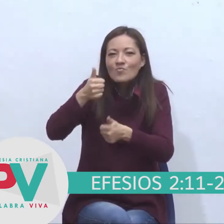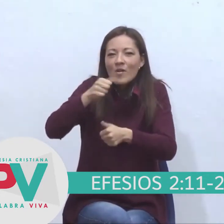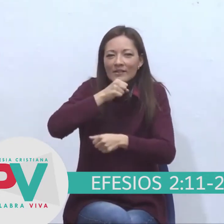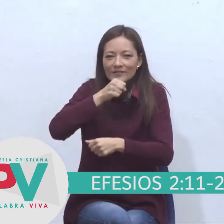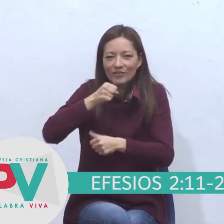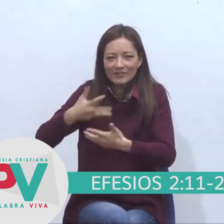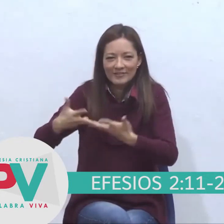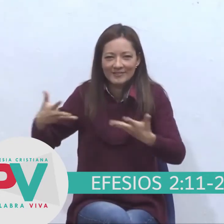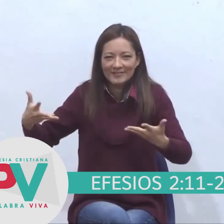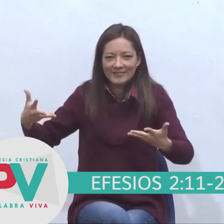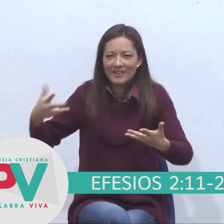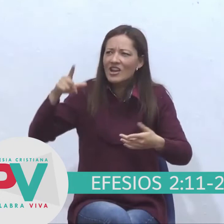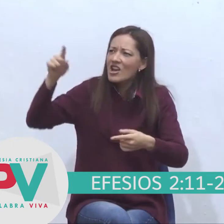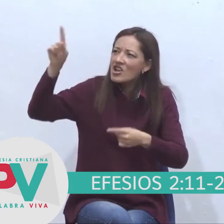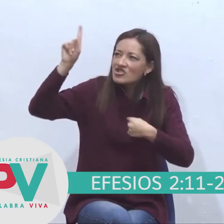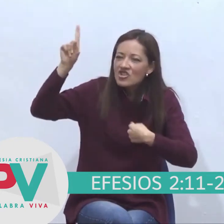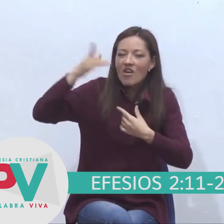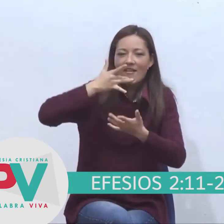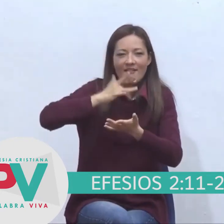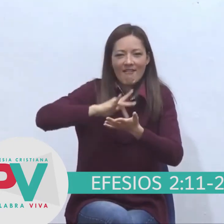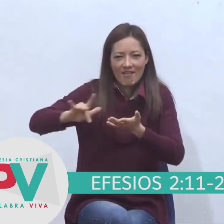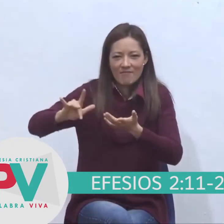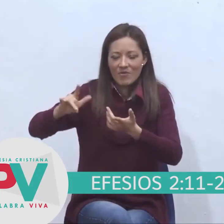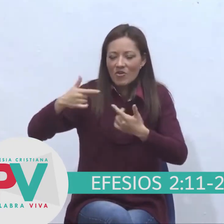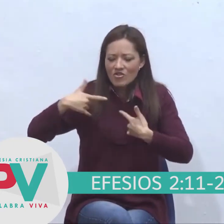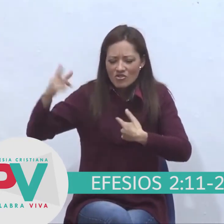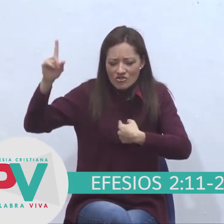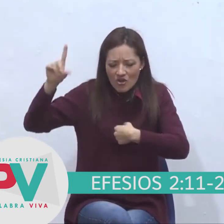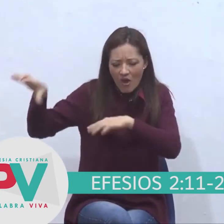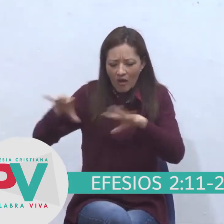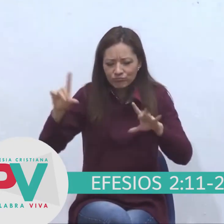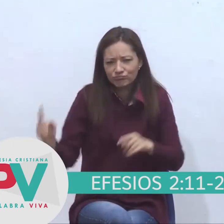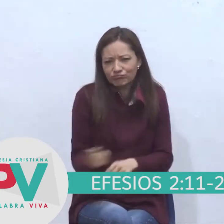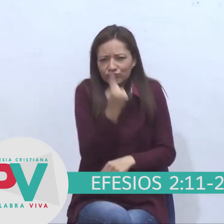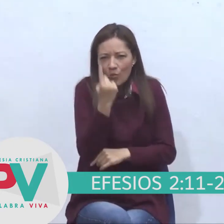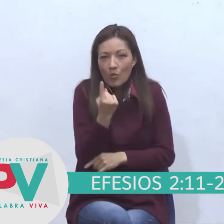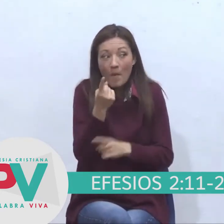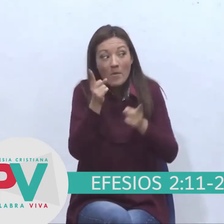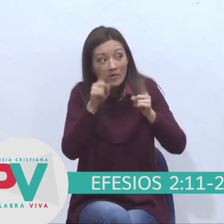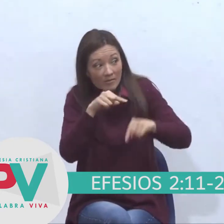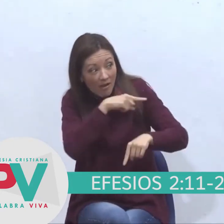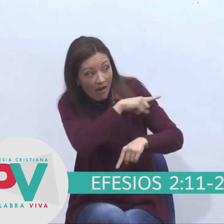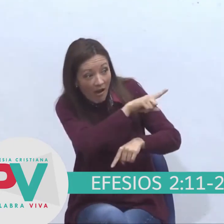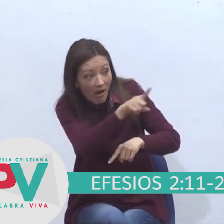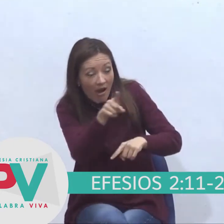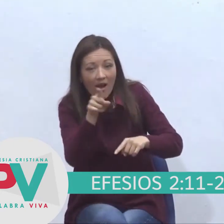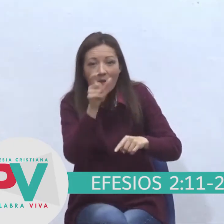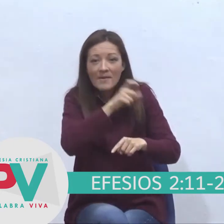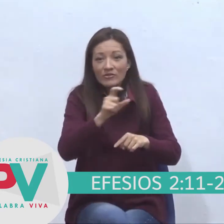nuevas. Yo los he limpiado y los he hecho uno solo conmigo. Pero también a los que están